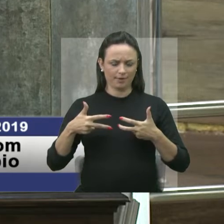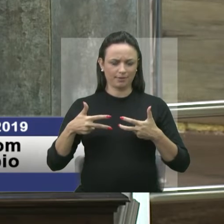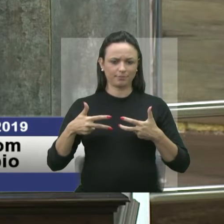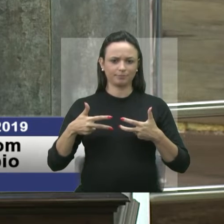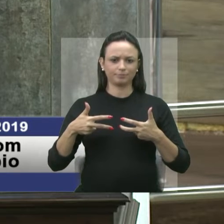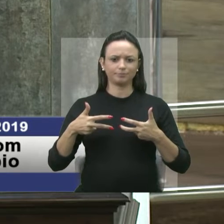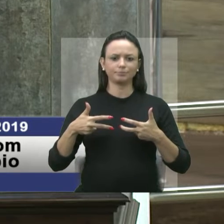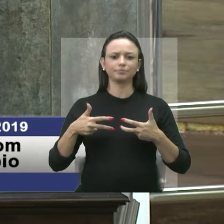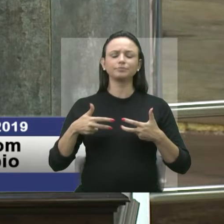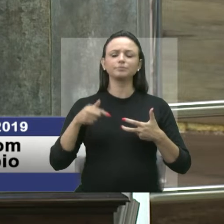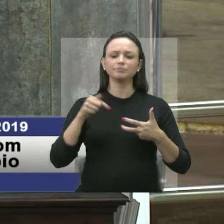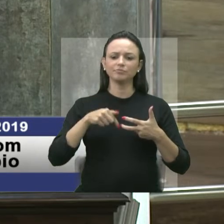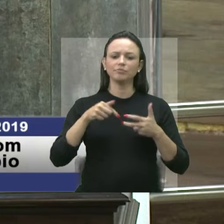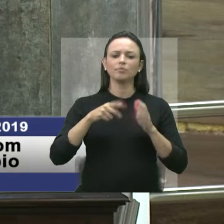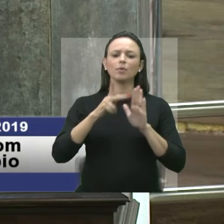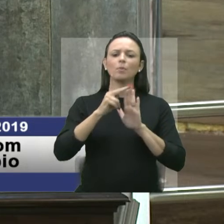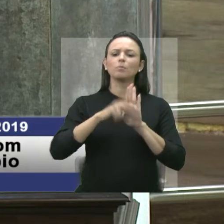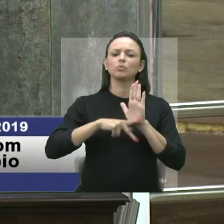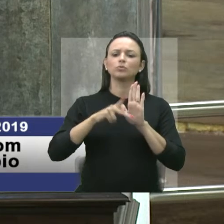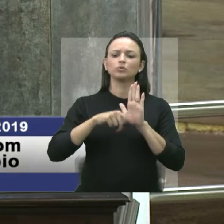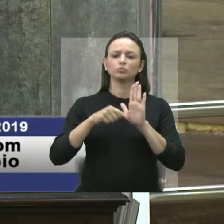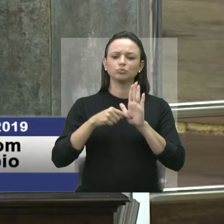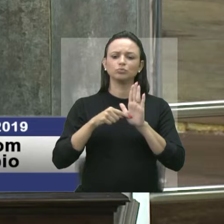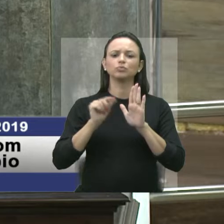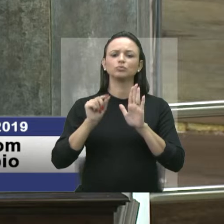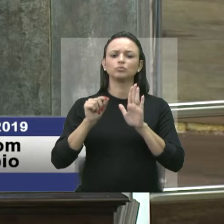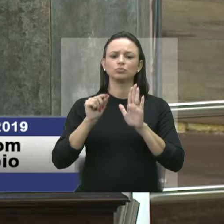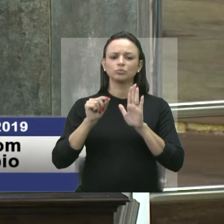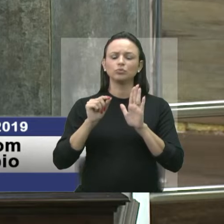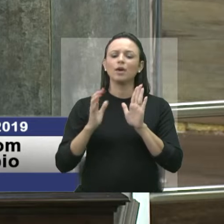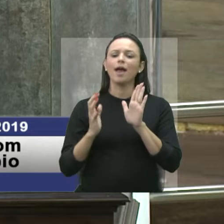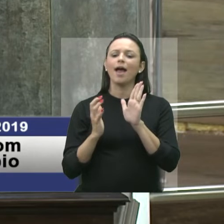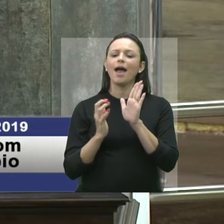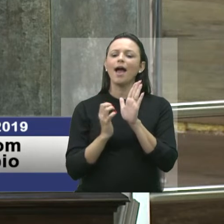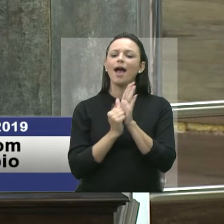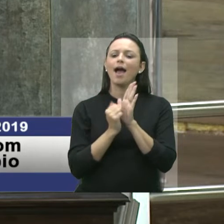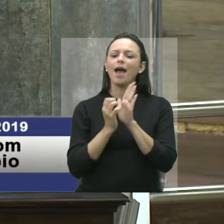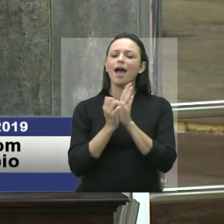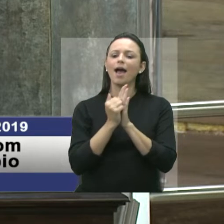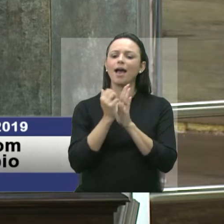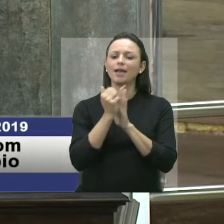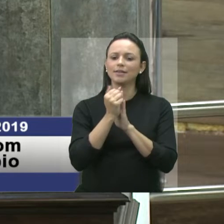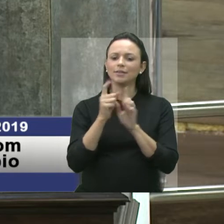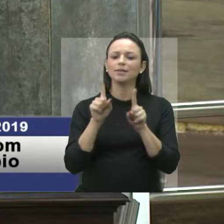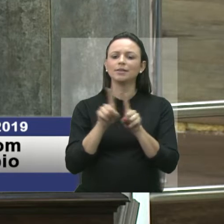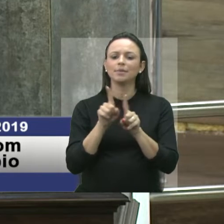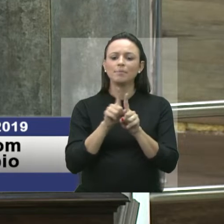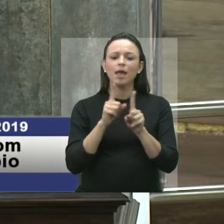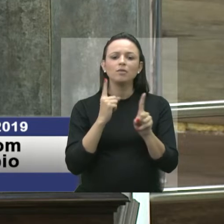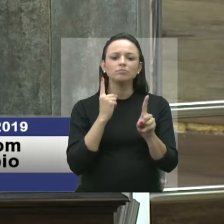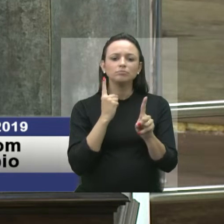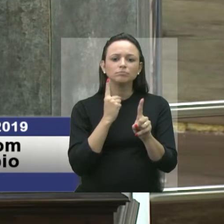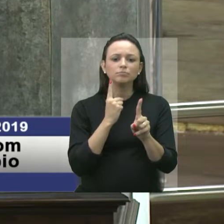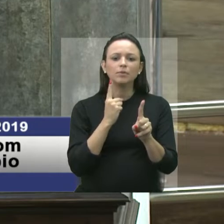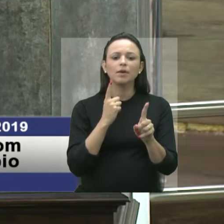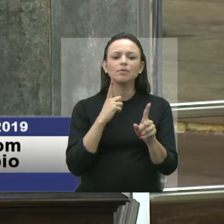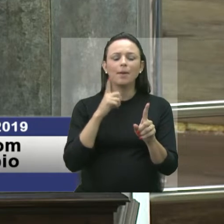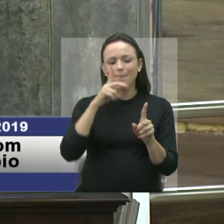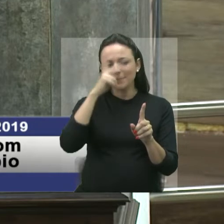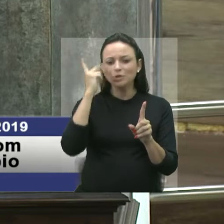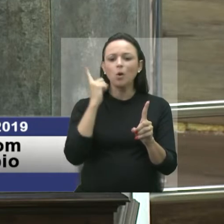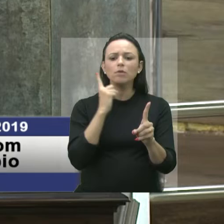um projeto que institui o Programa Municipal de Cadastro e Identificação da Pessoa, da